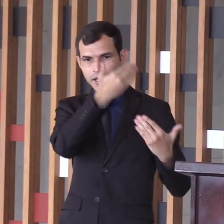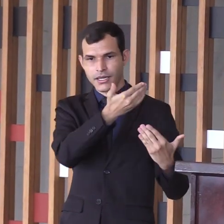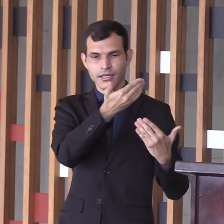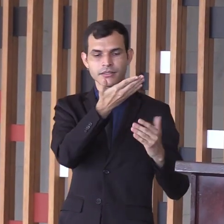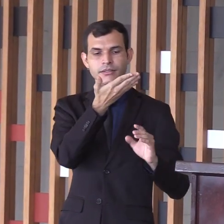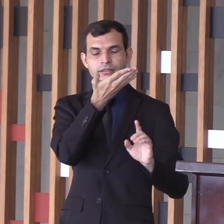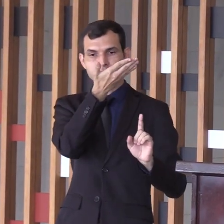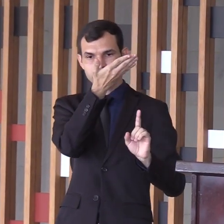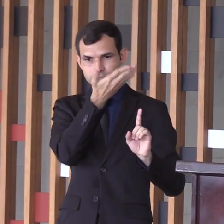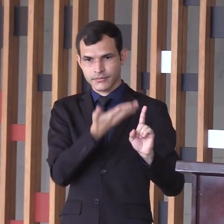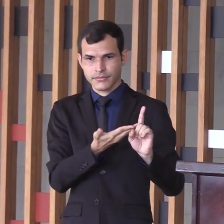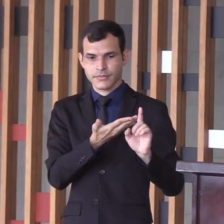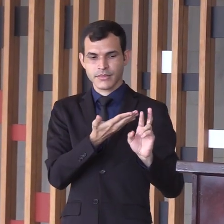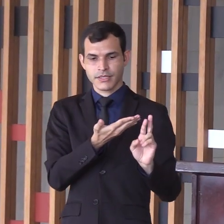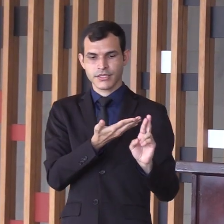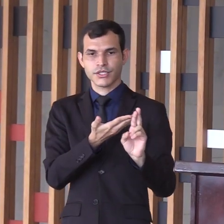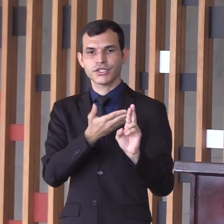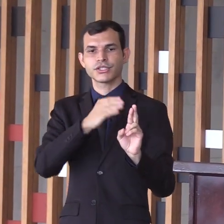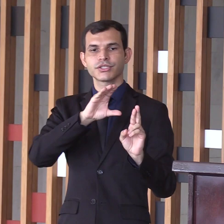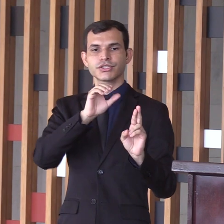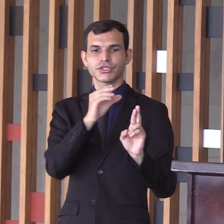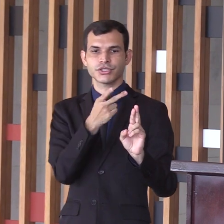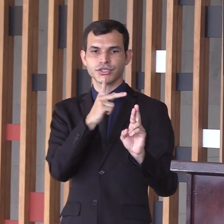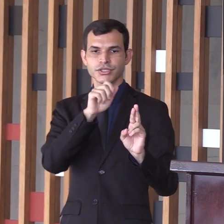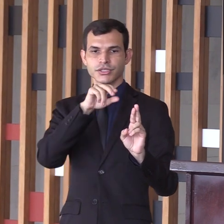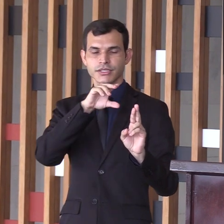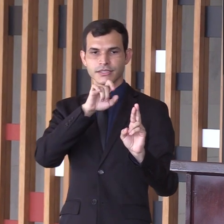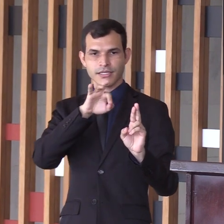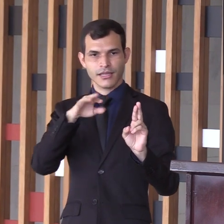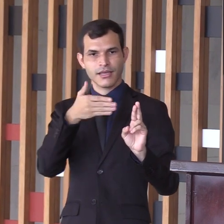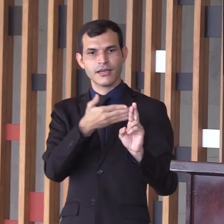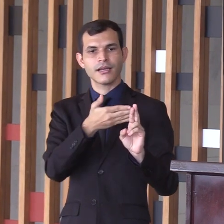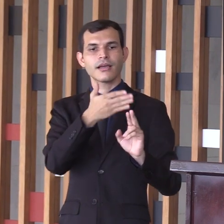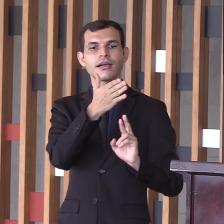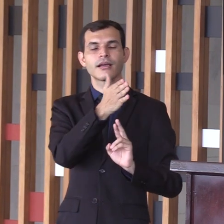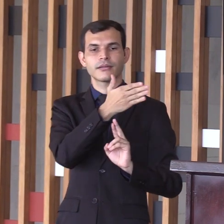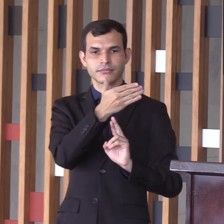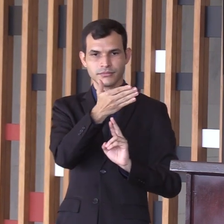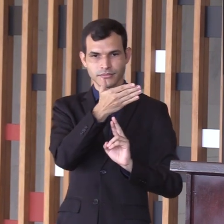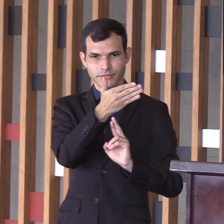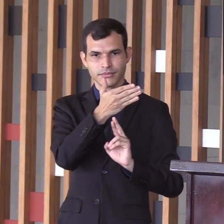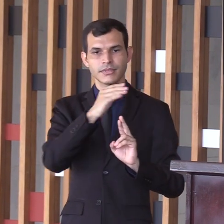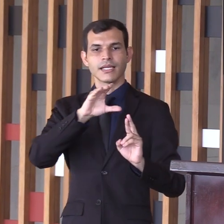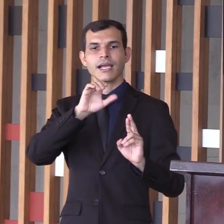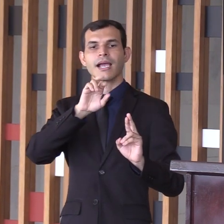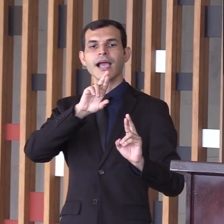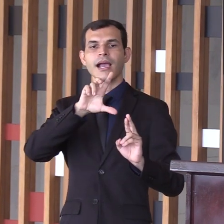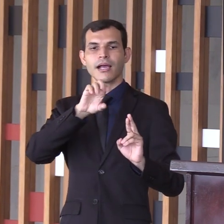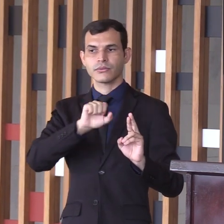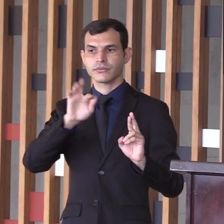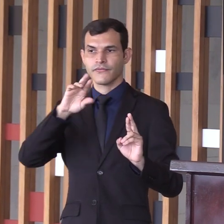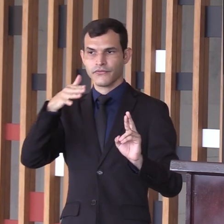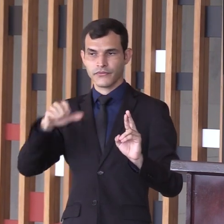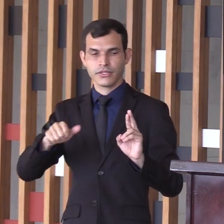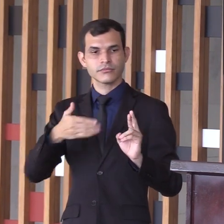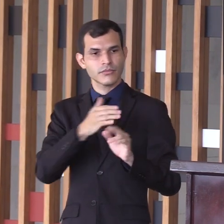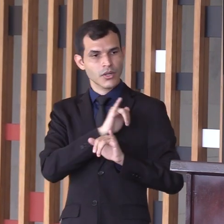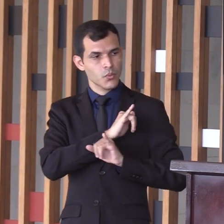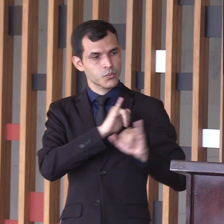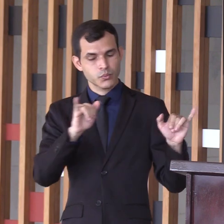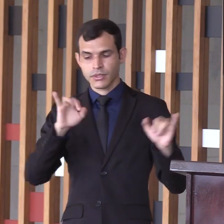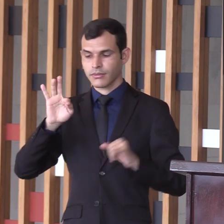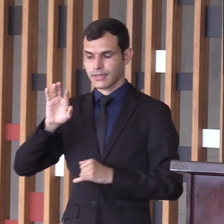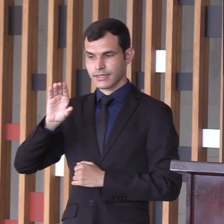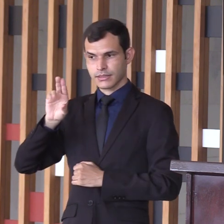chanceler, ministro de Estado das Relações Exteriores, Carlos França, dizer que para nós, do Tribunal de Contas da